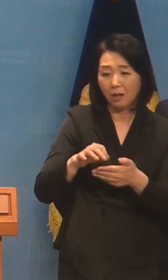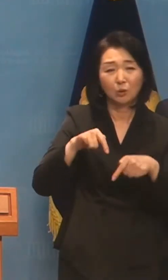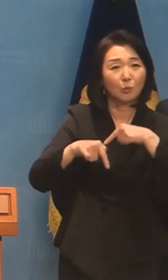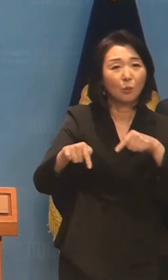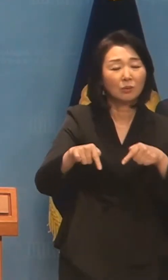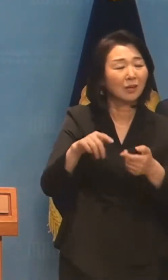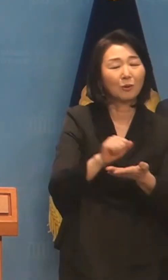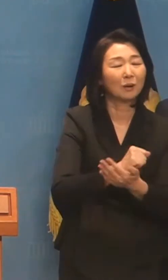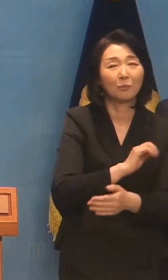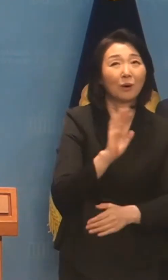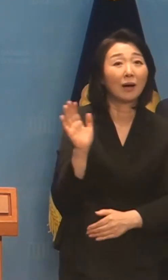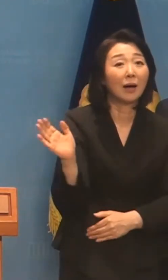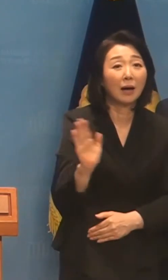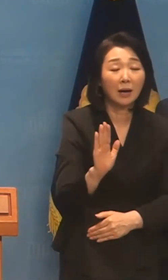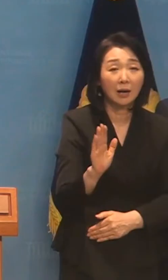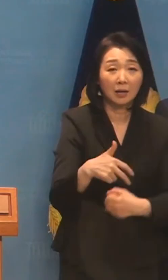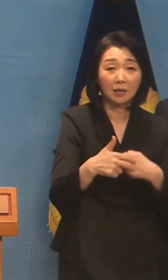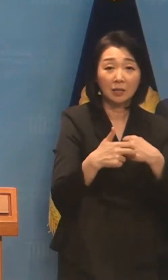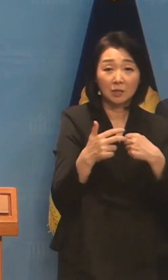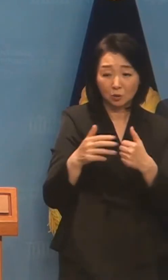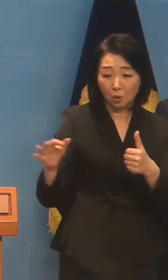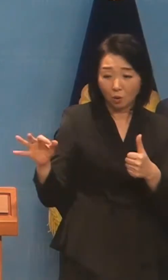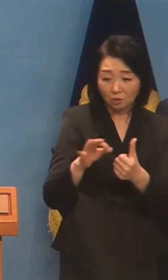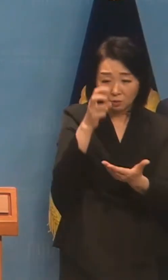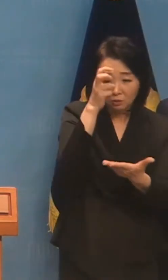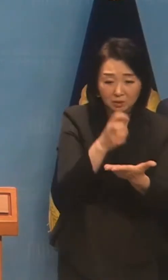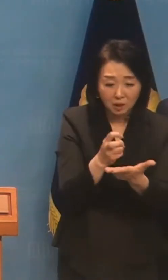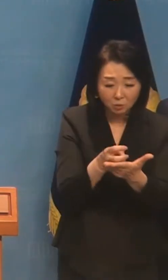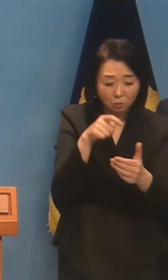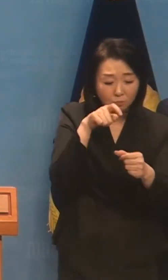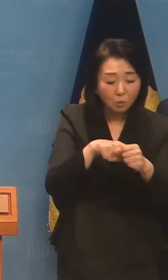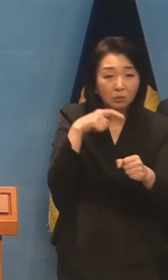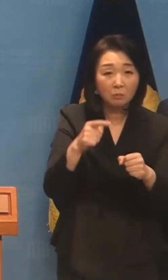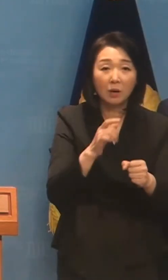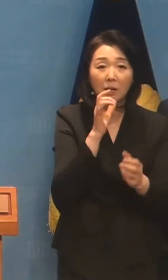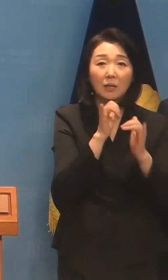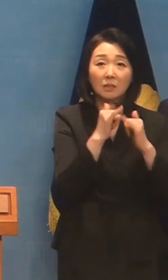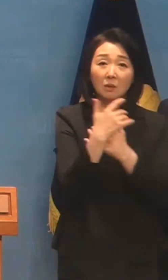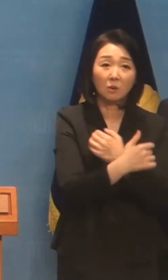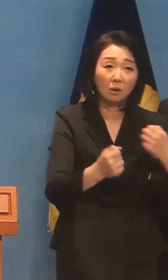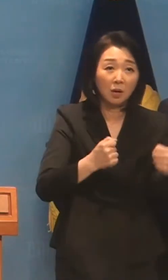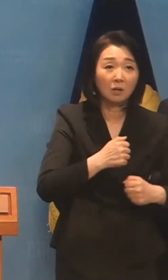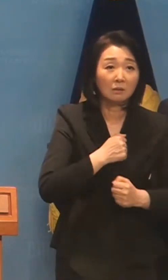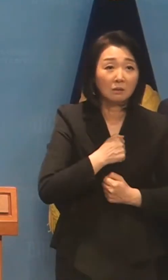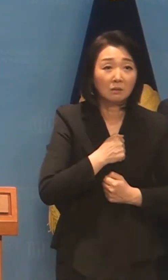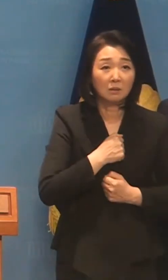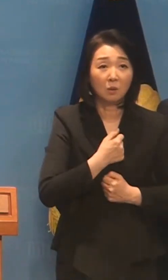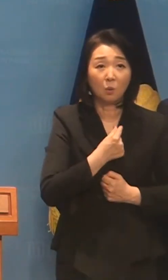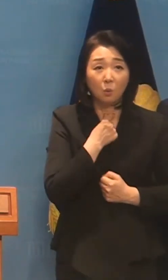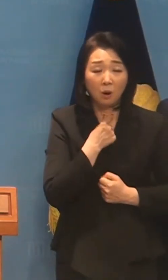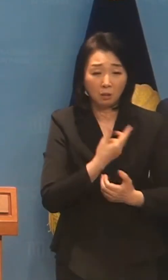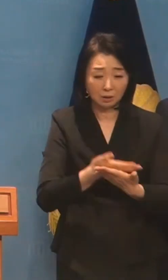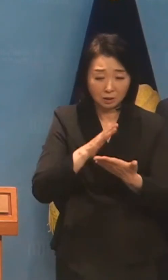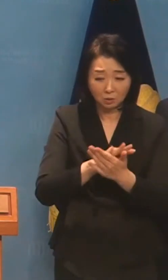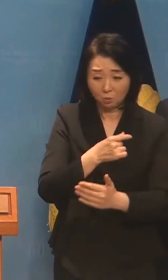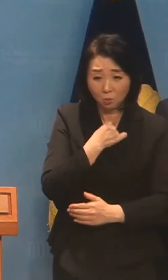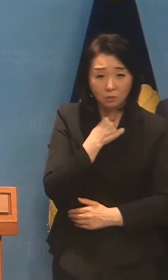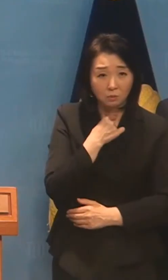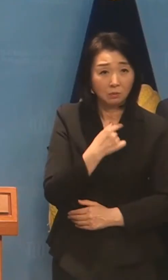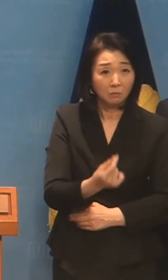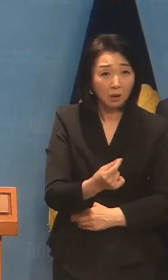아닙니다. 의료급여 제도의 본연의 역할이 가난한 사람들의 건강을 지키고 개선하는 역할을 충실히